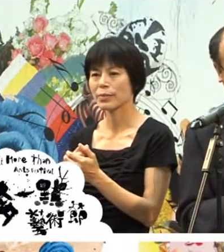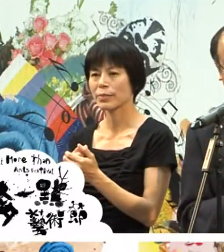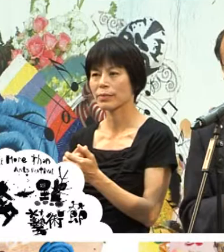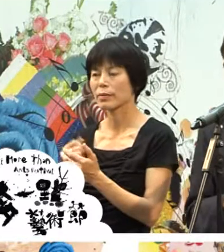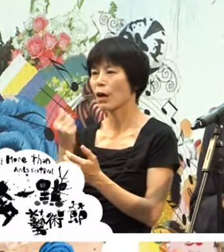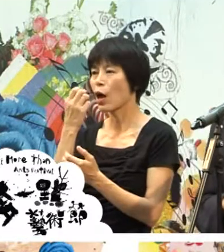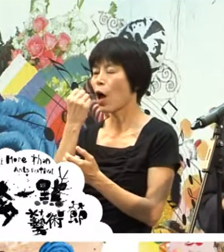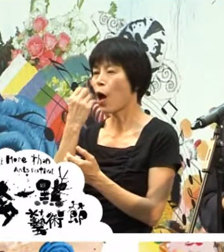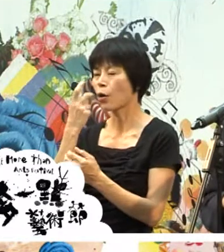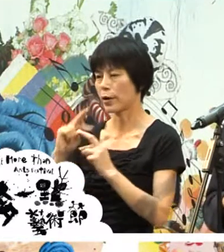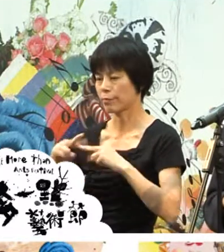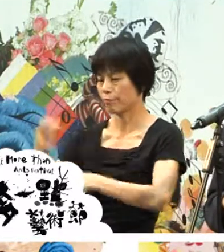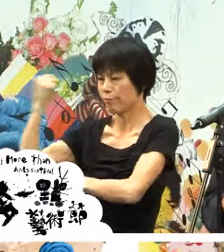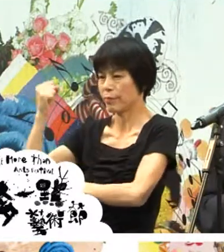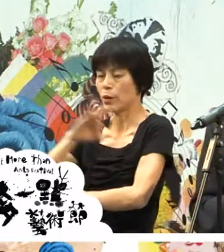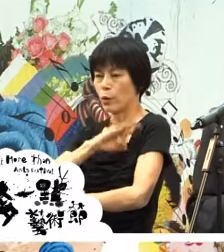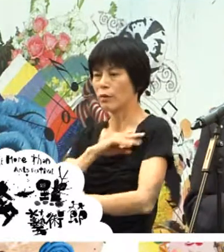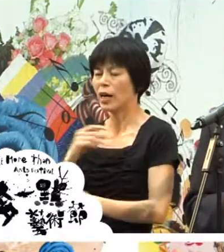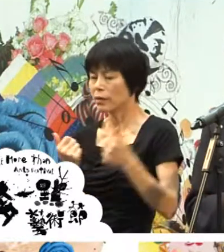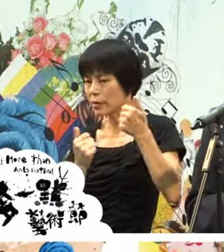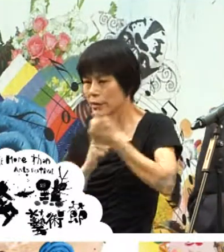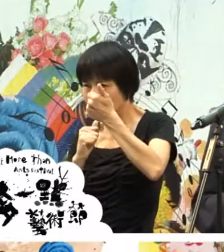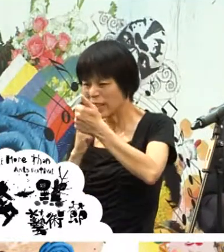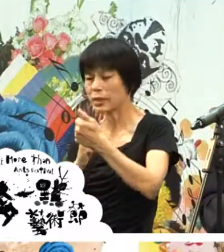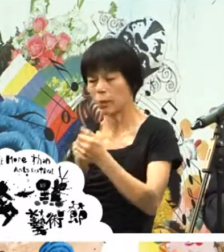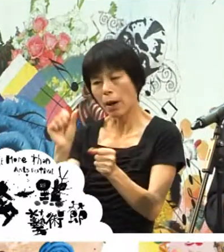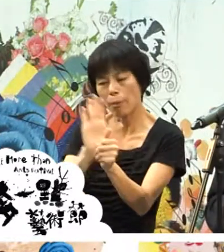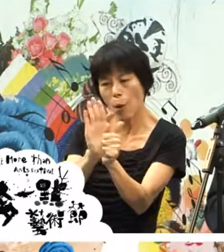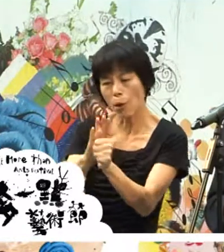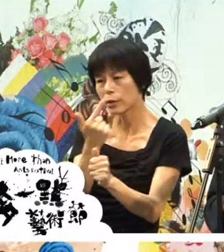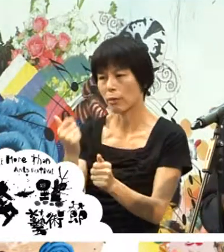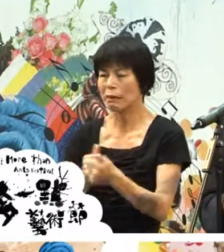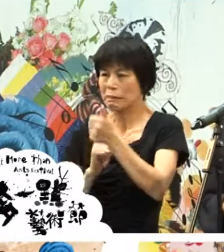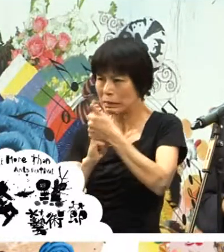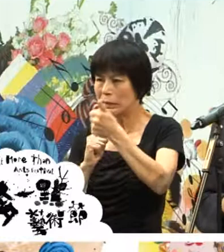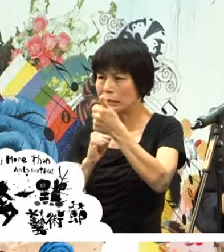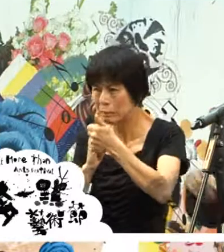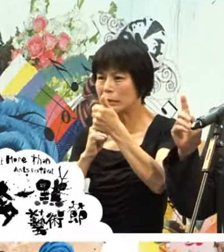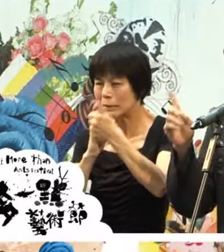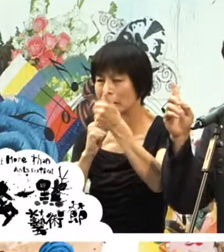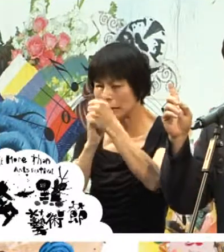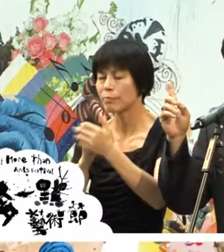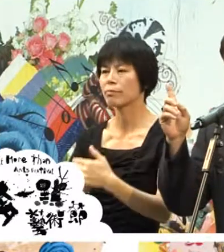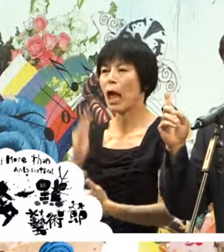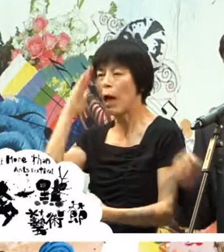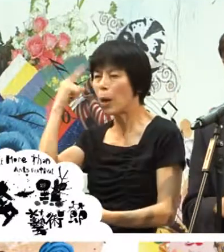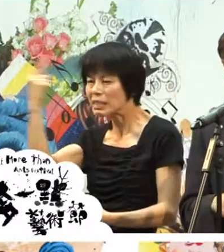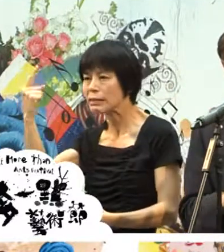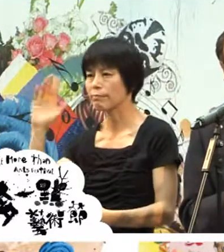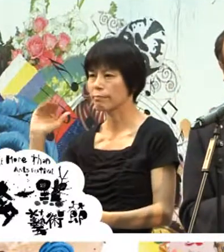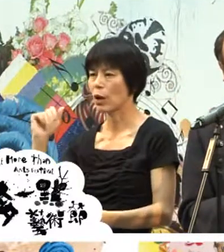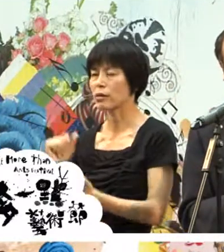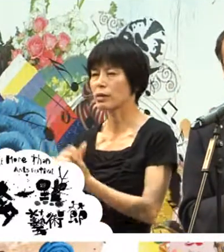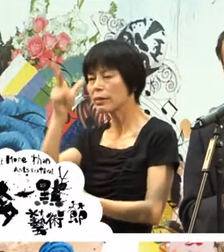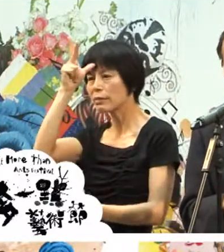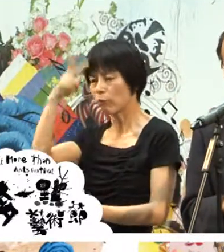香港展覽藝術會咧多啲嘅支持支援，一路撐到佢哋咧，等有人我哋嘅特